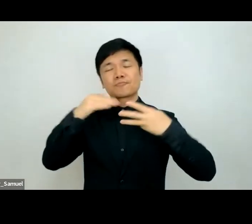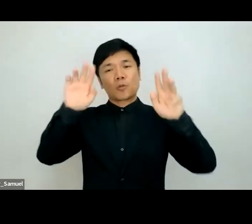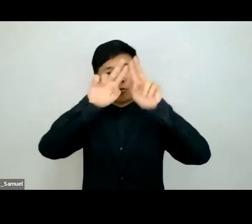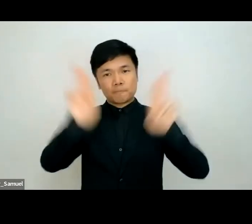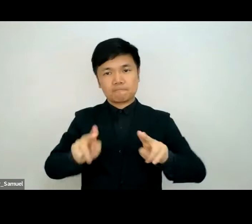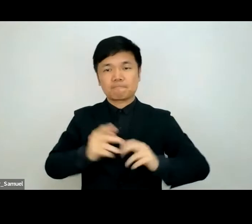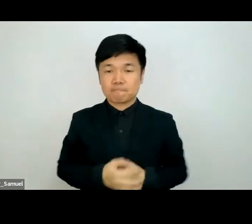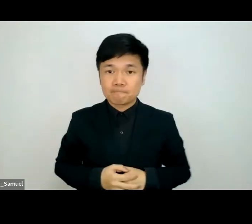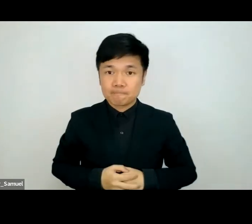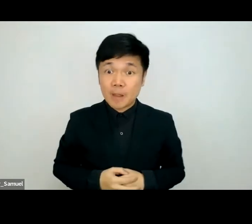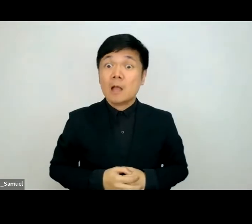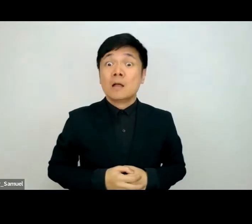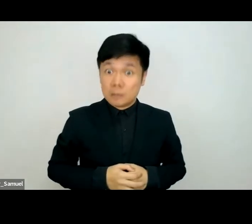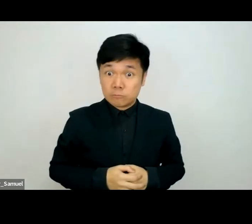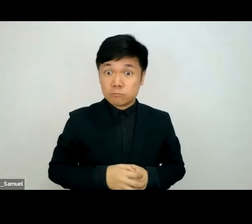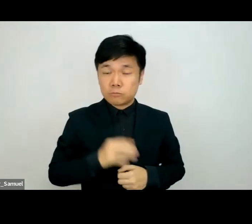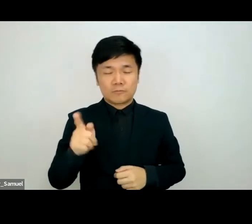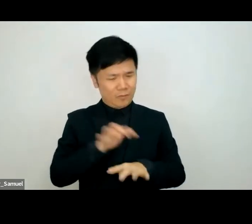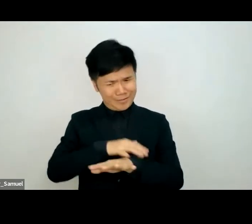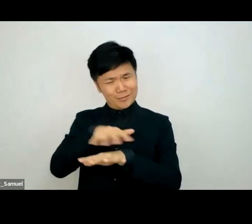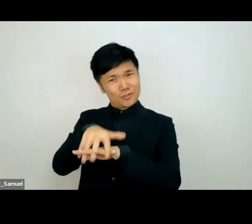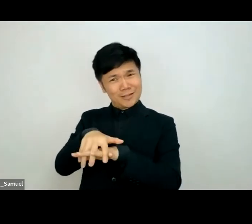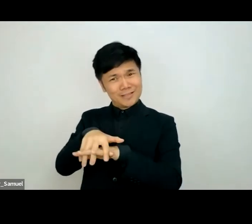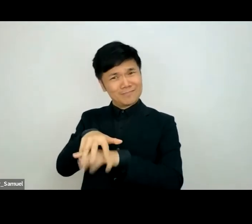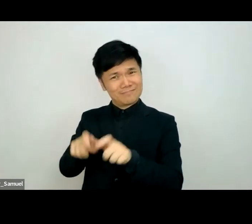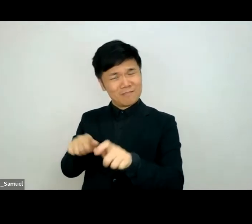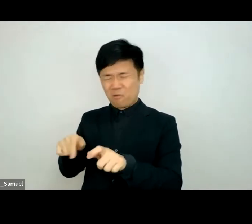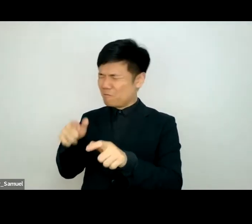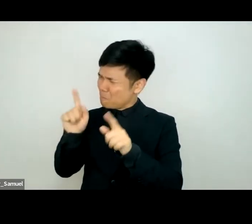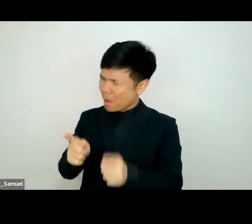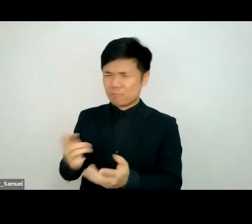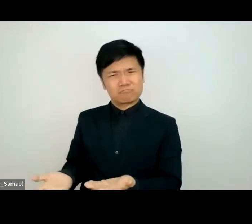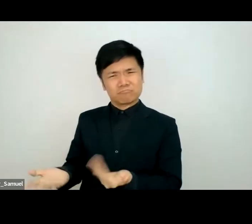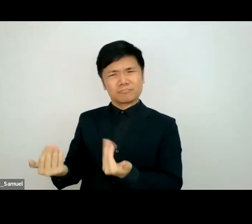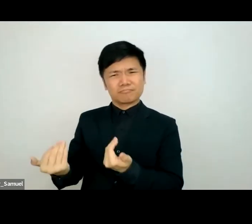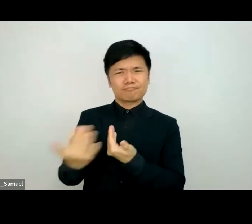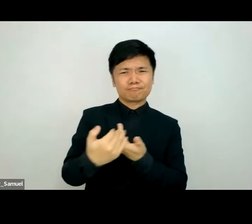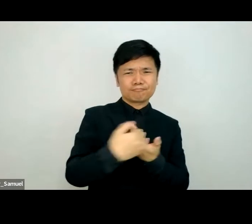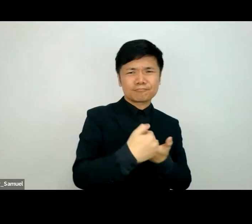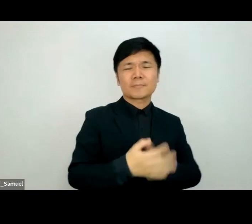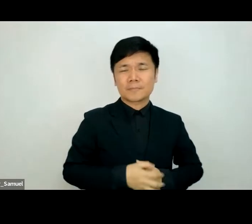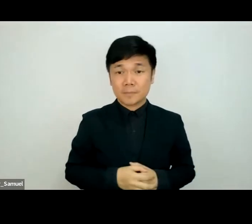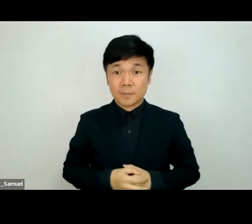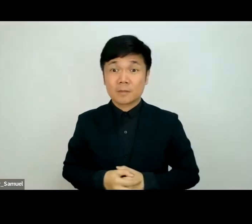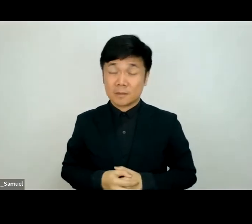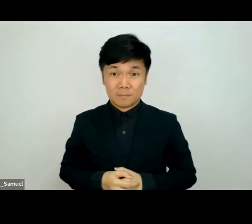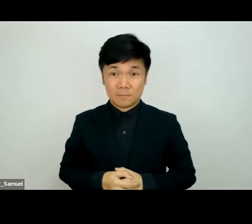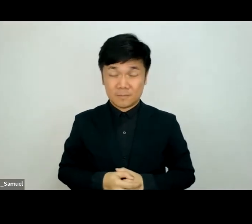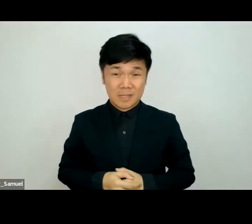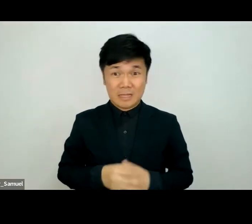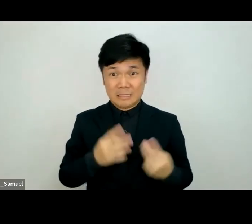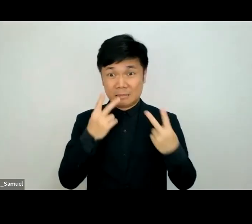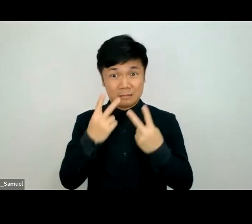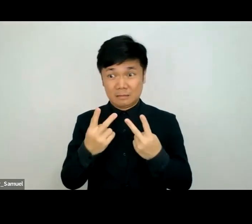une participation des personnes en situation de handicap à tous les niveaux. Et c'est pour cela que nous voyons